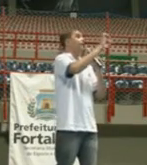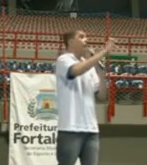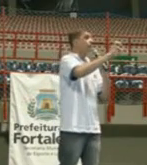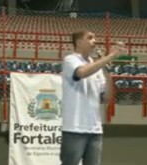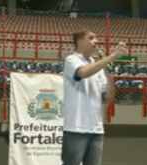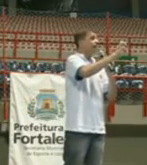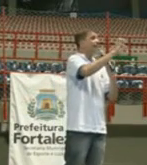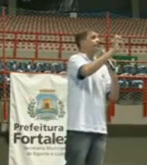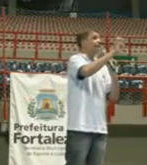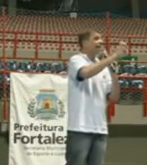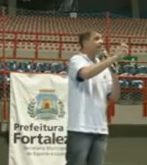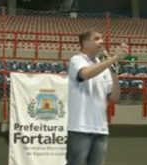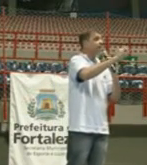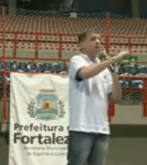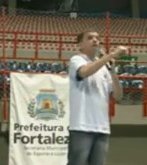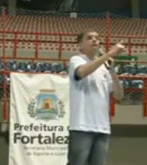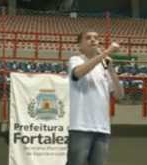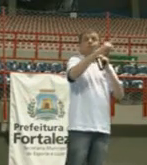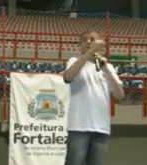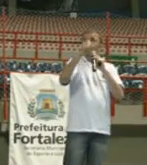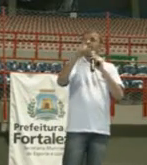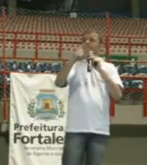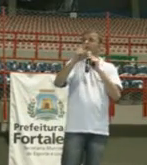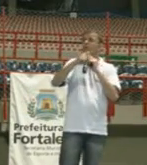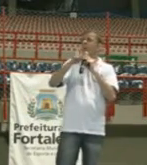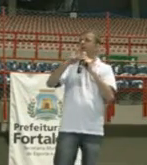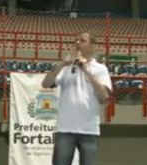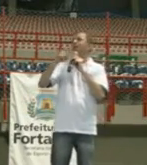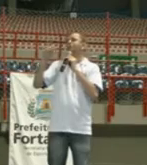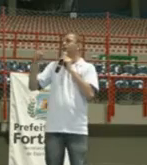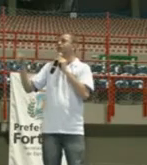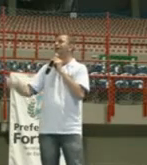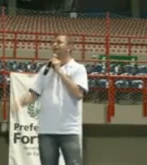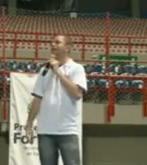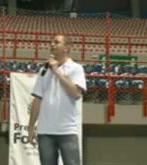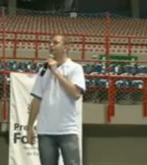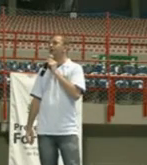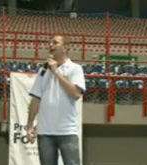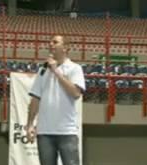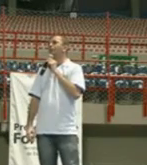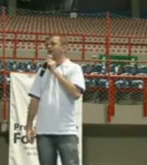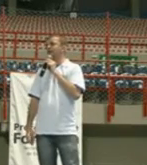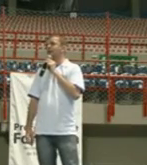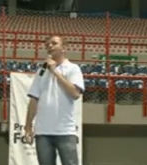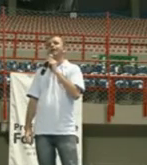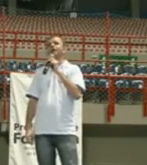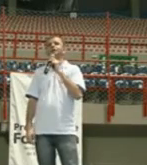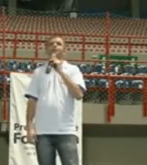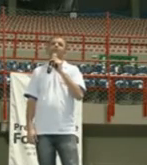só serão eliminadas, pelo menos diminuídas, quando as pessoas tiverem acesso